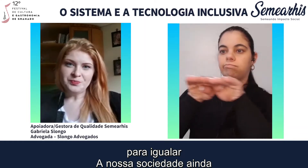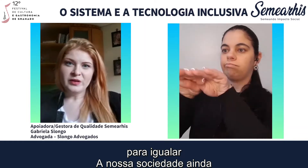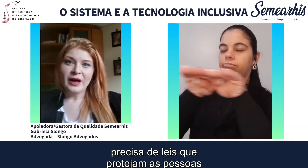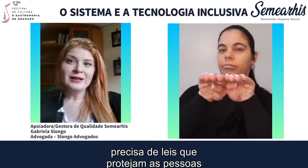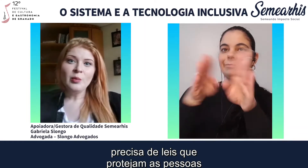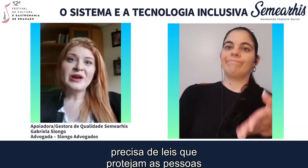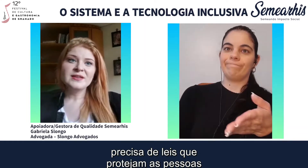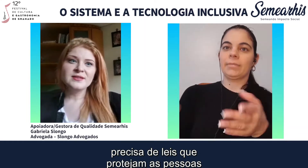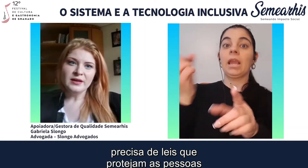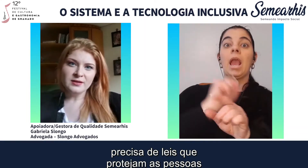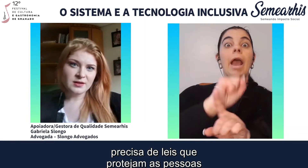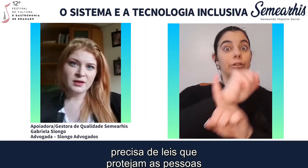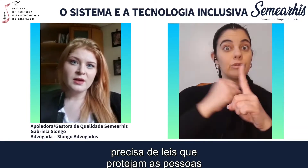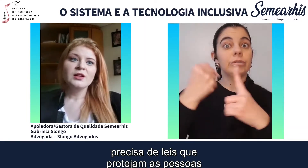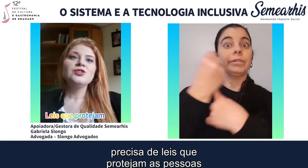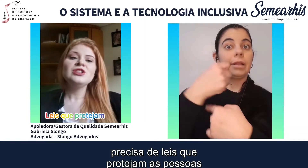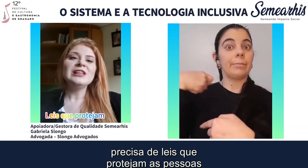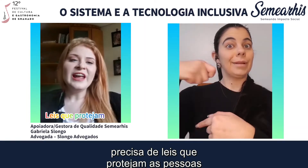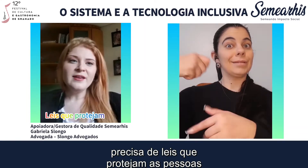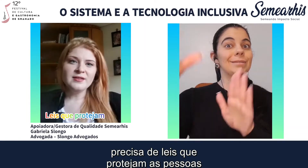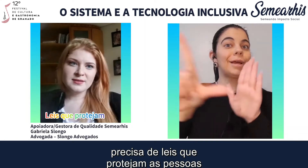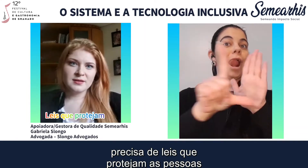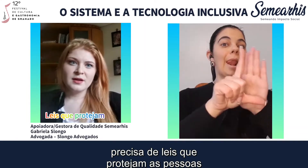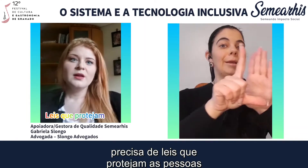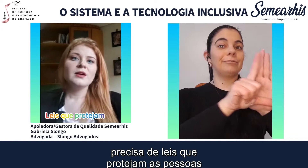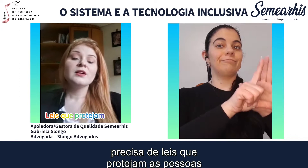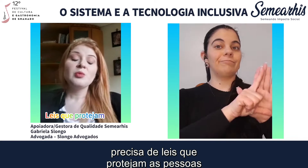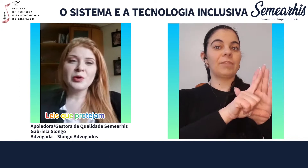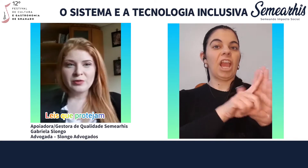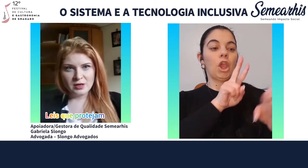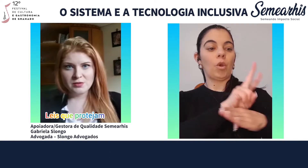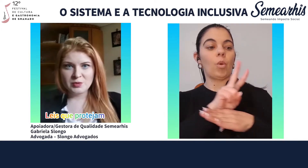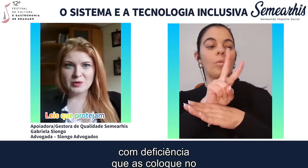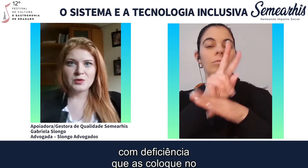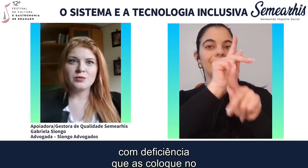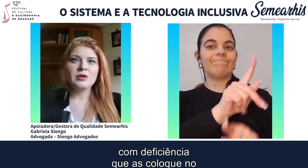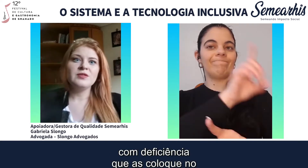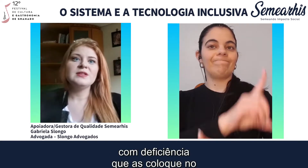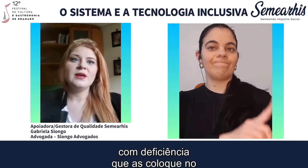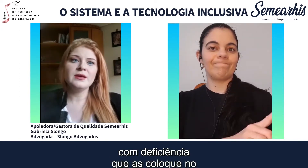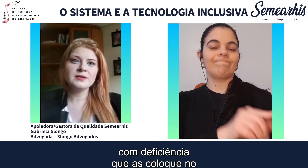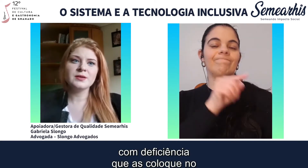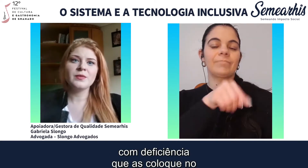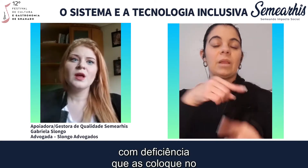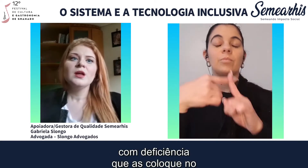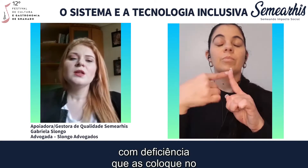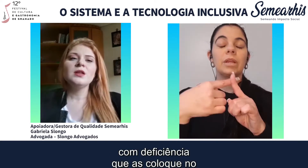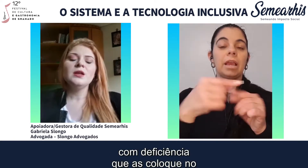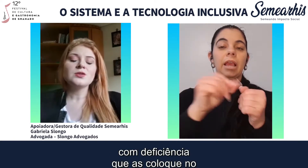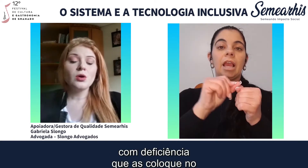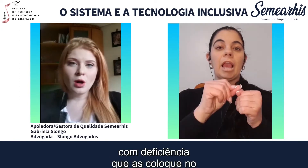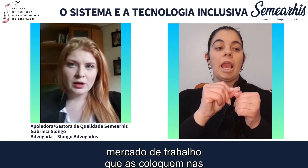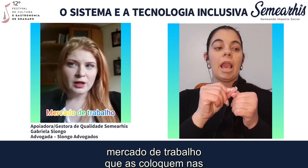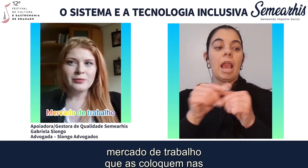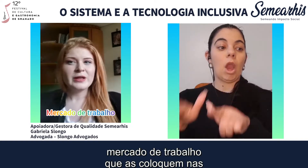sociedade ainda precisa de leis que protejam as pessoas com deficiência, que